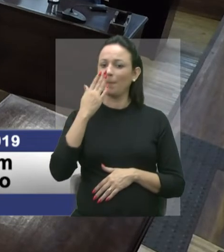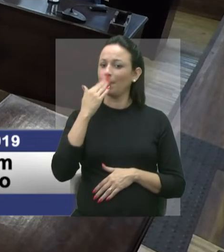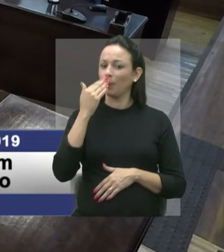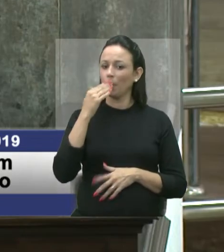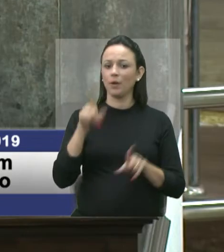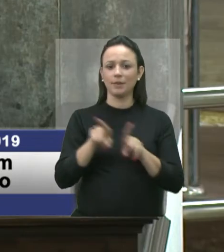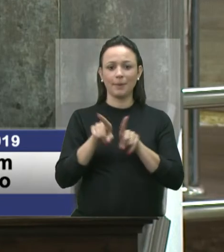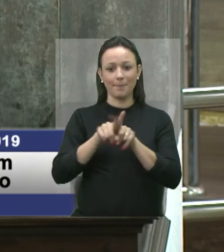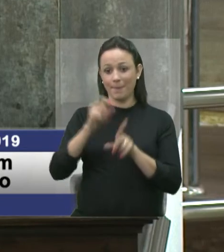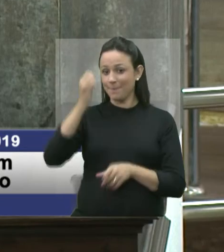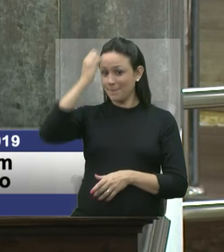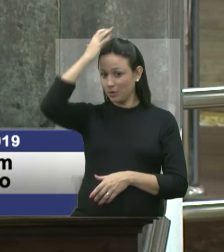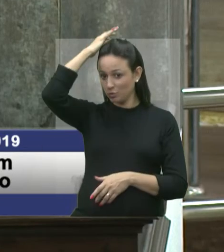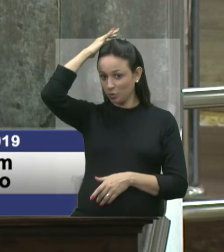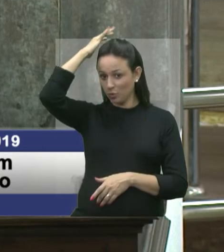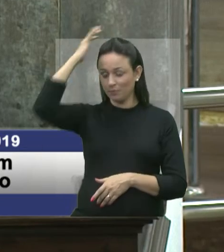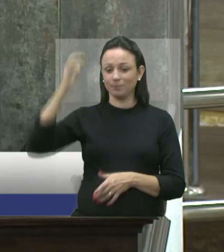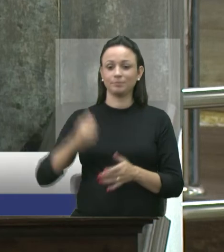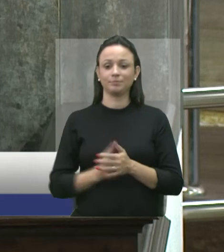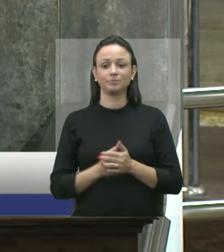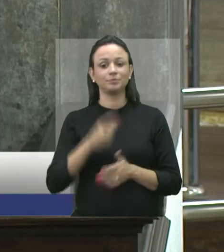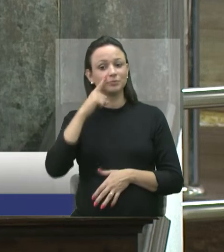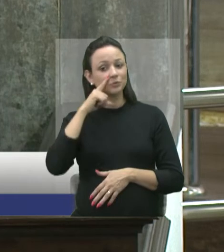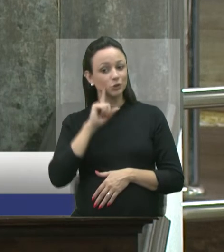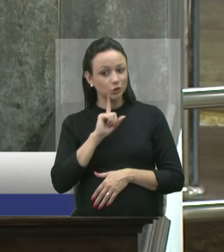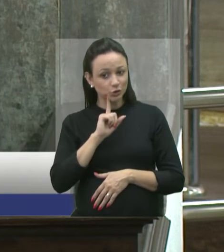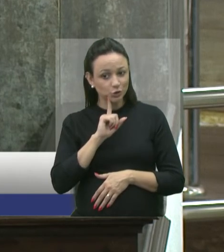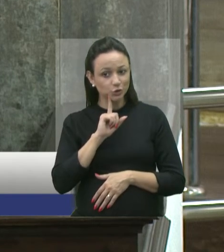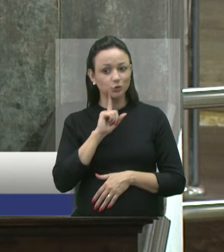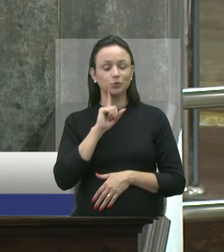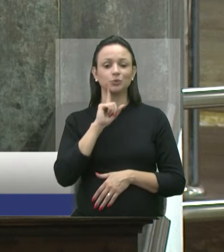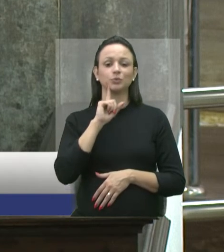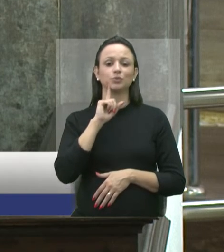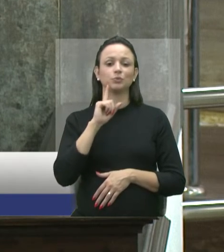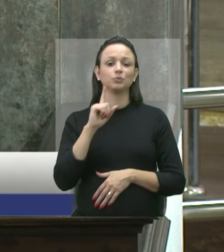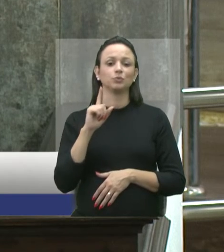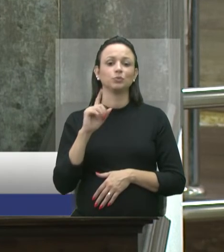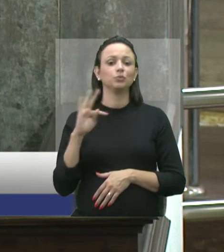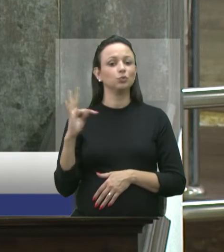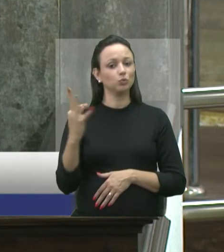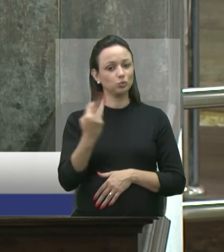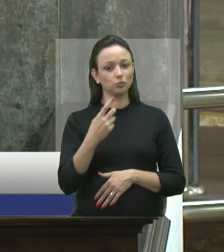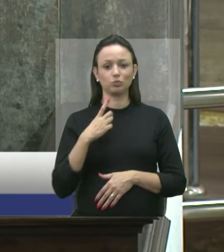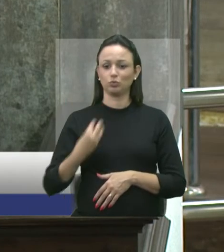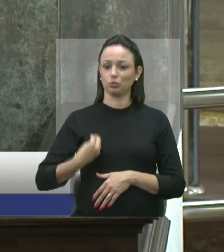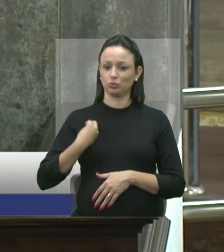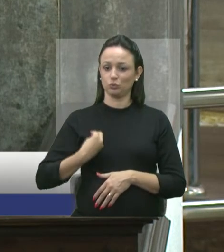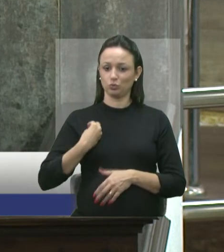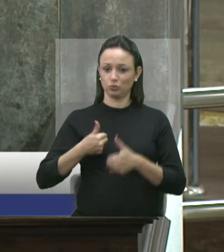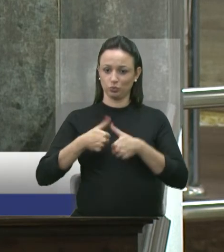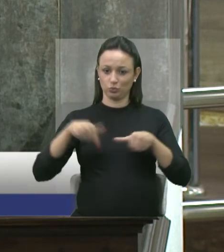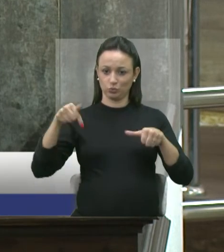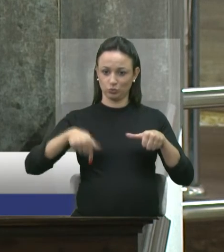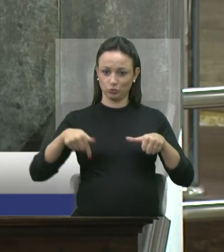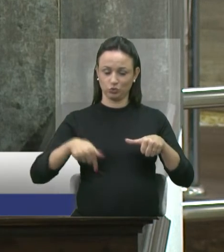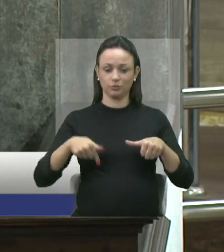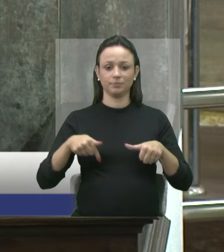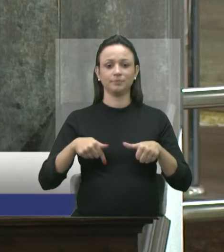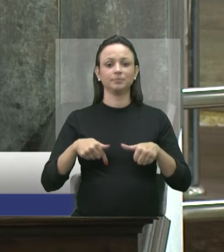Borgo, Toninho Masson, a gentil Cato, a todos presentes nessa